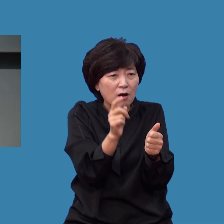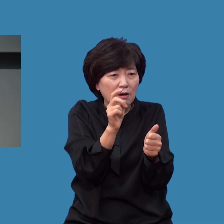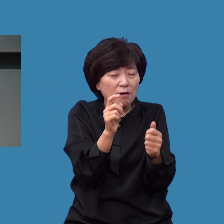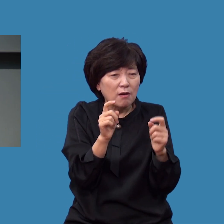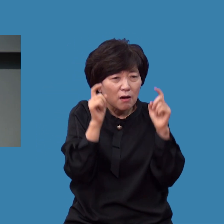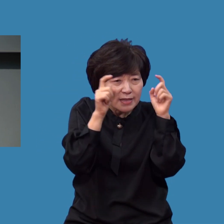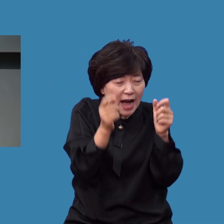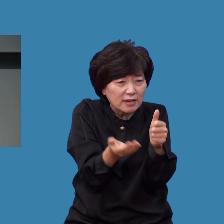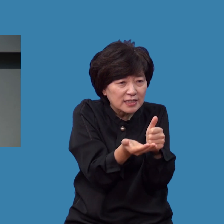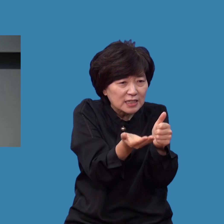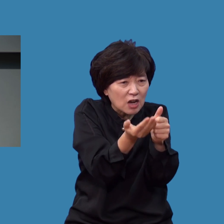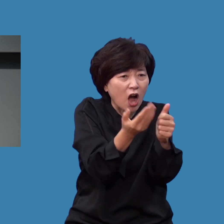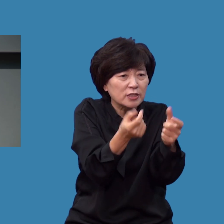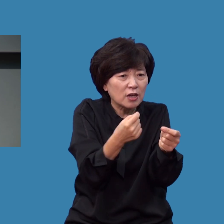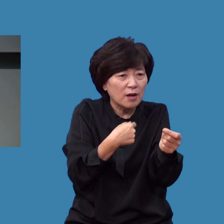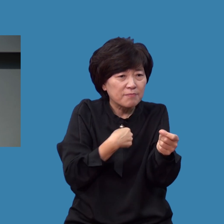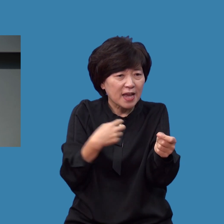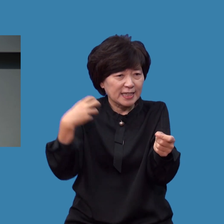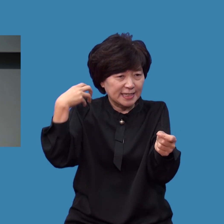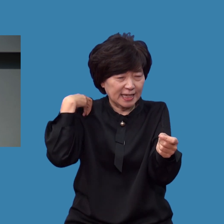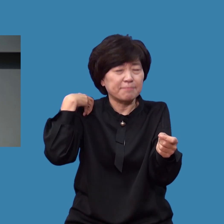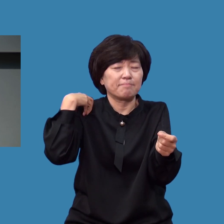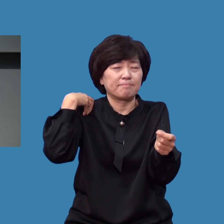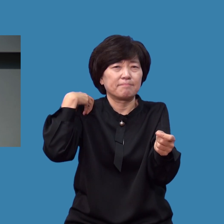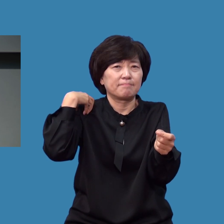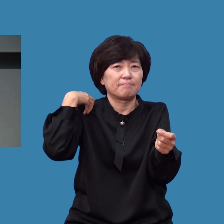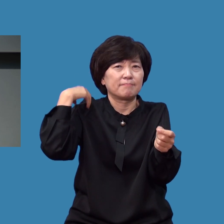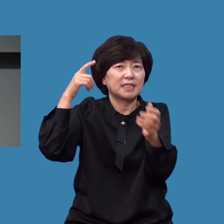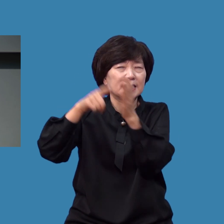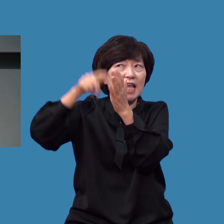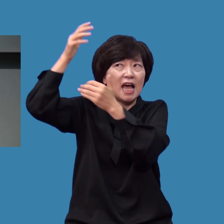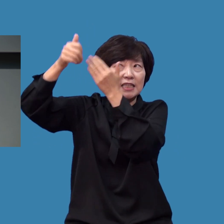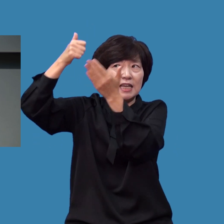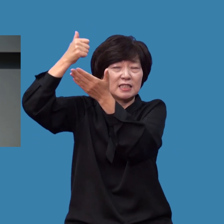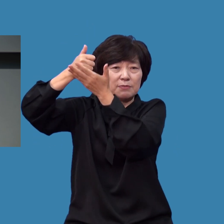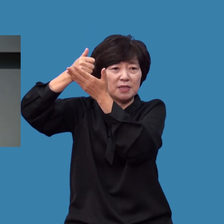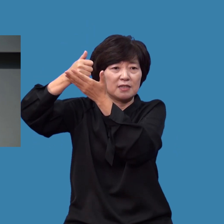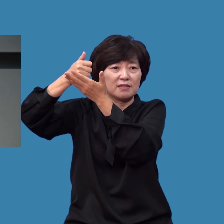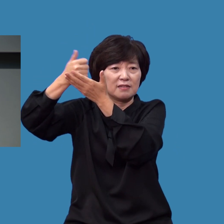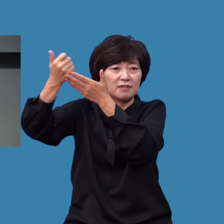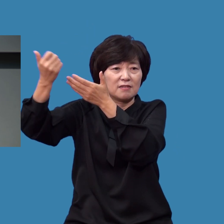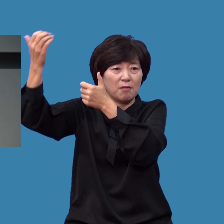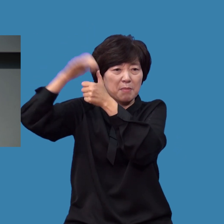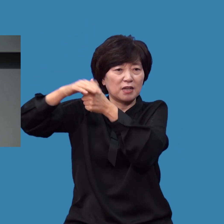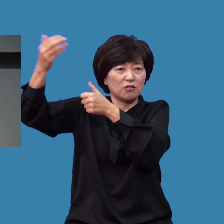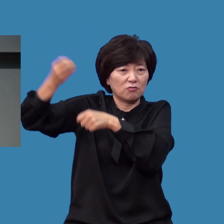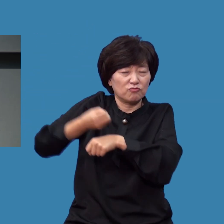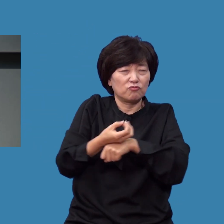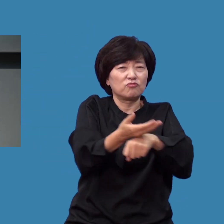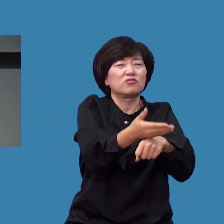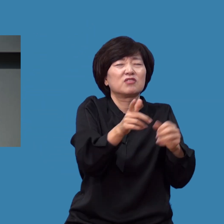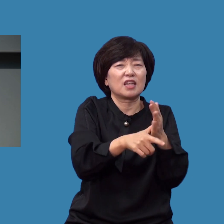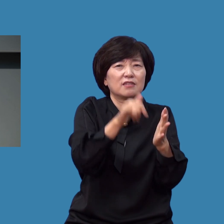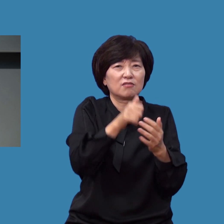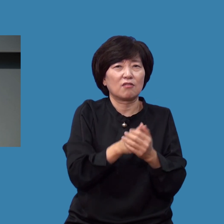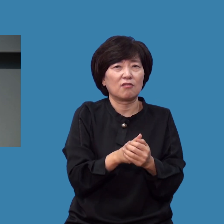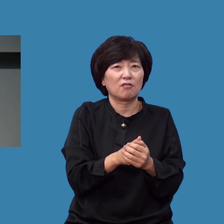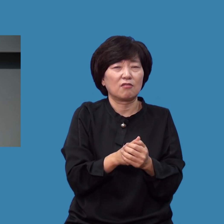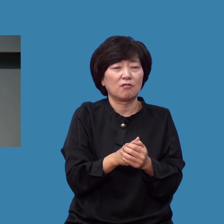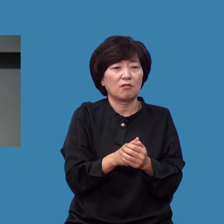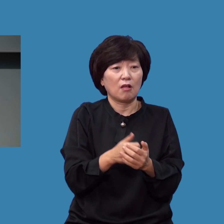대한 일차적인 책임이 있을 때, 그때는 하나님이 그렇게 사용하실 수도 있어요. 그런데 내가 그